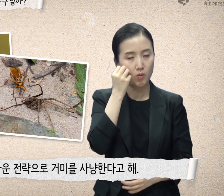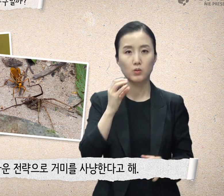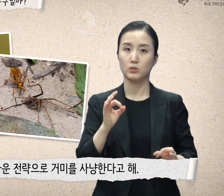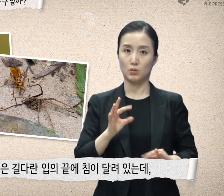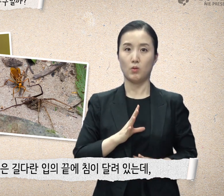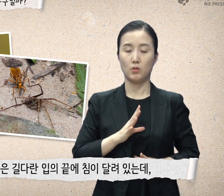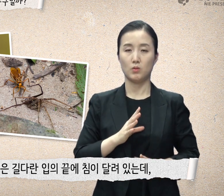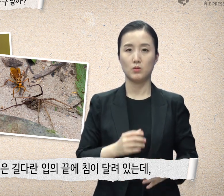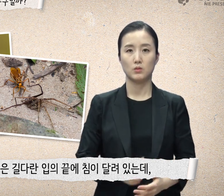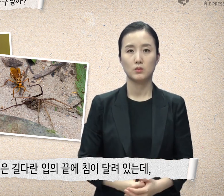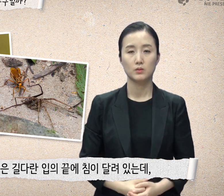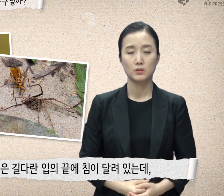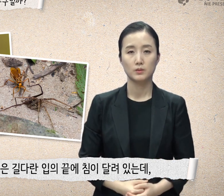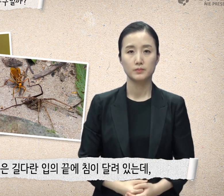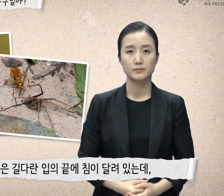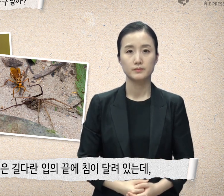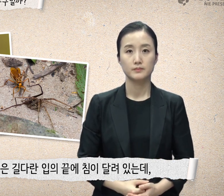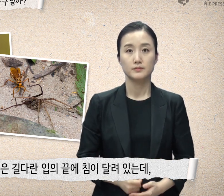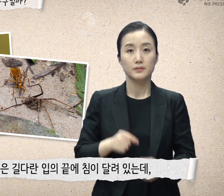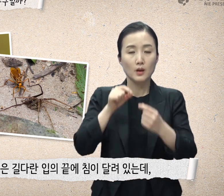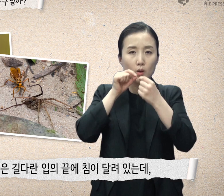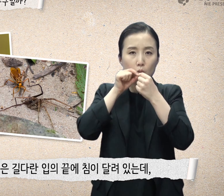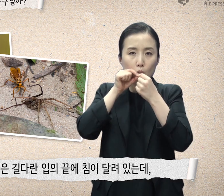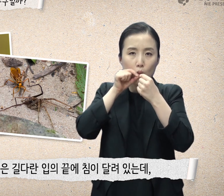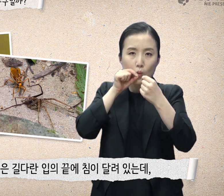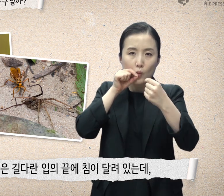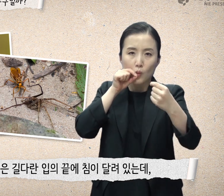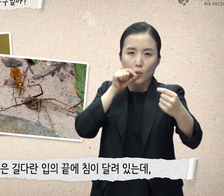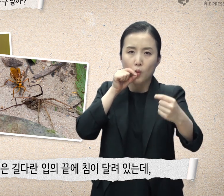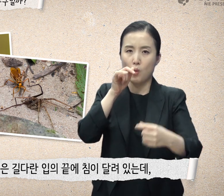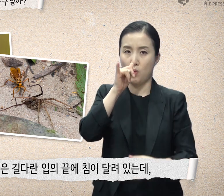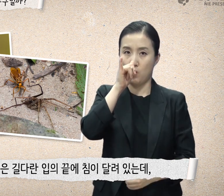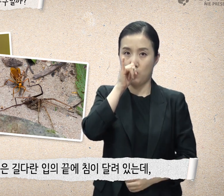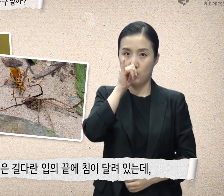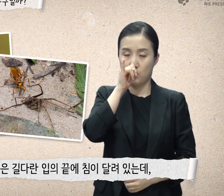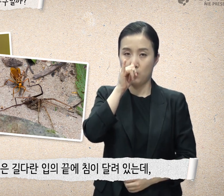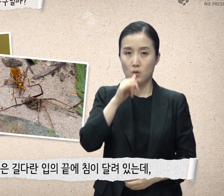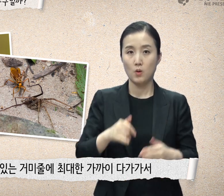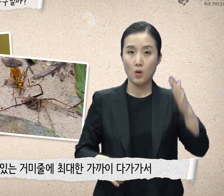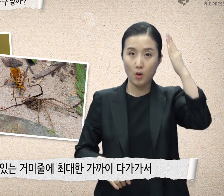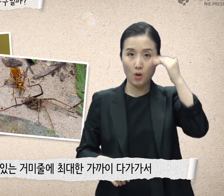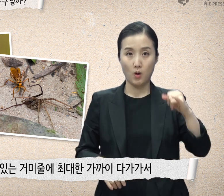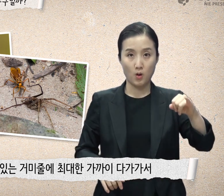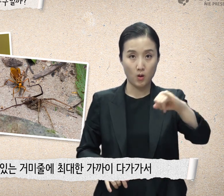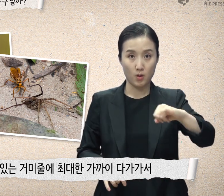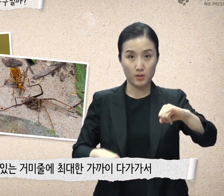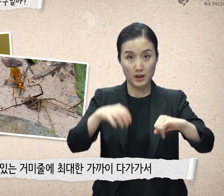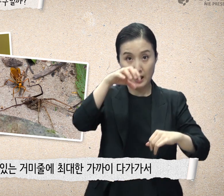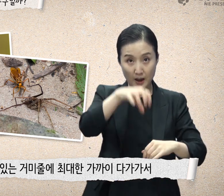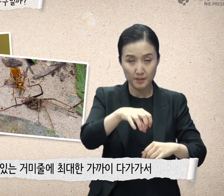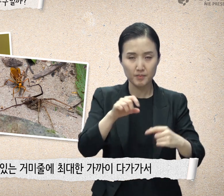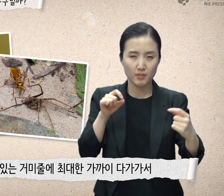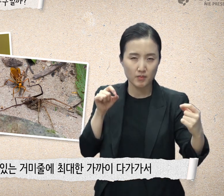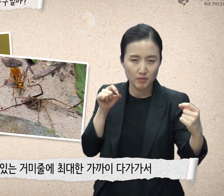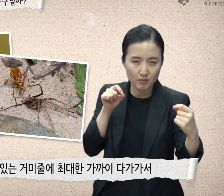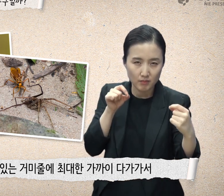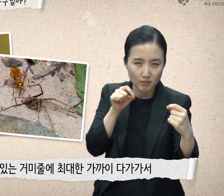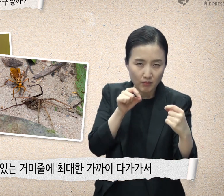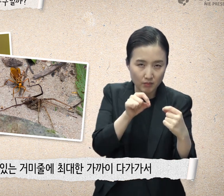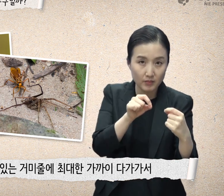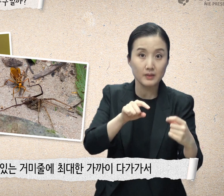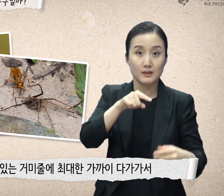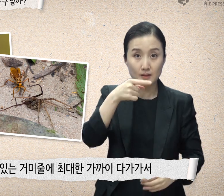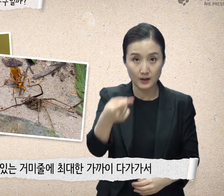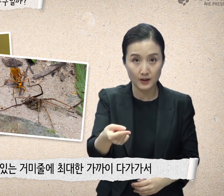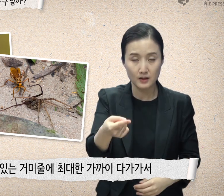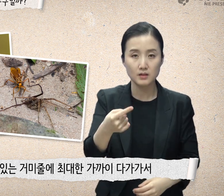해. 이 곤충은 길다란 입의 끝에 침이 달려 있는데 거미가 있는 거미줄에 최대한